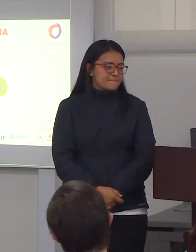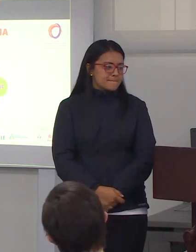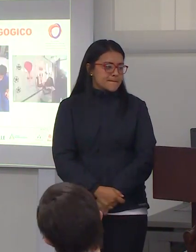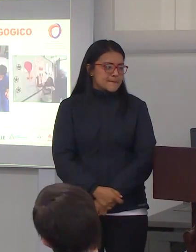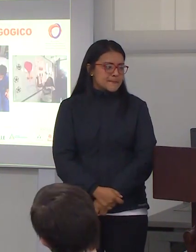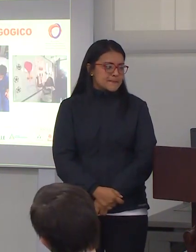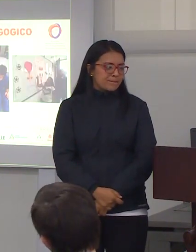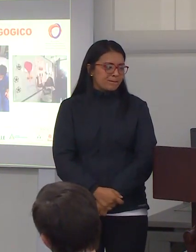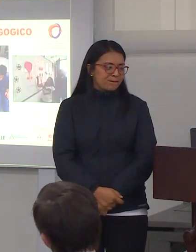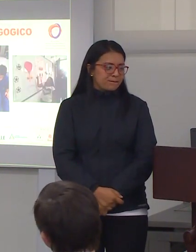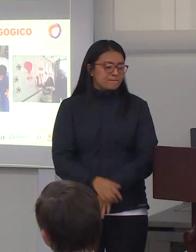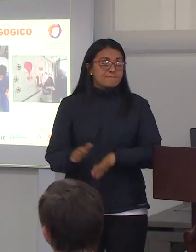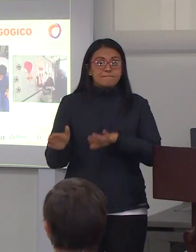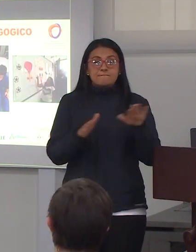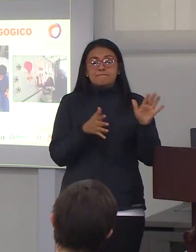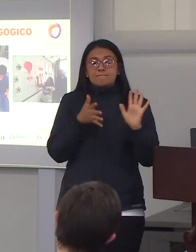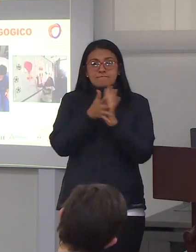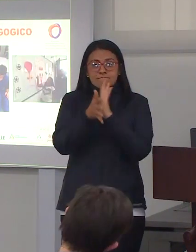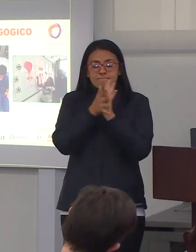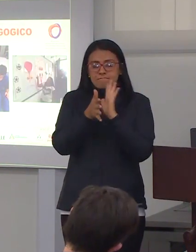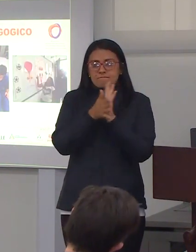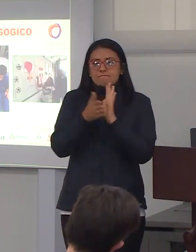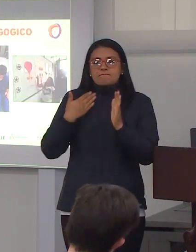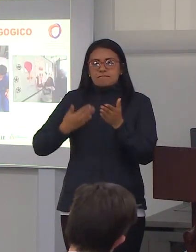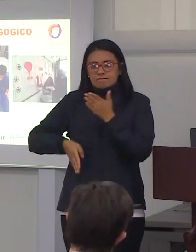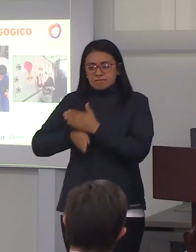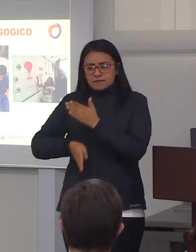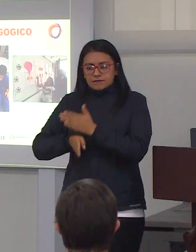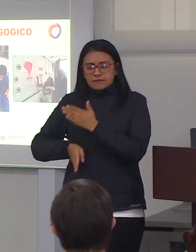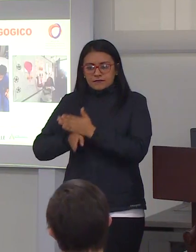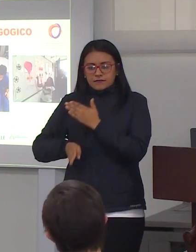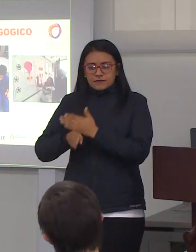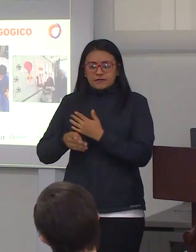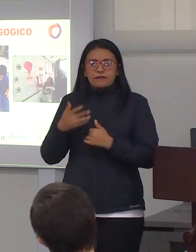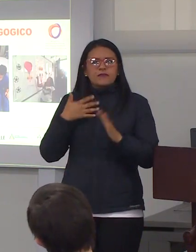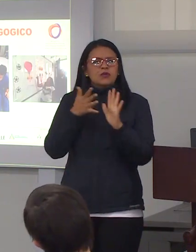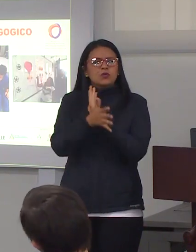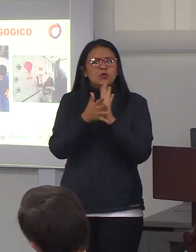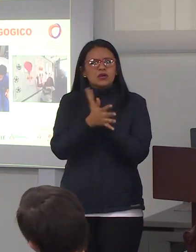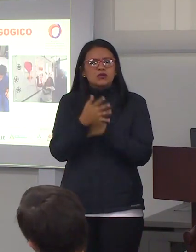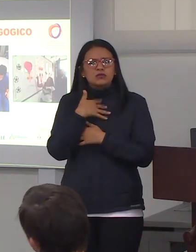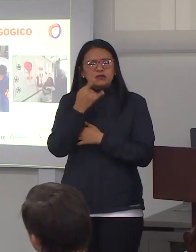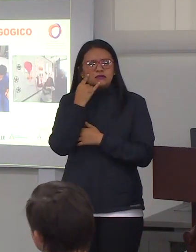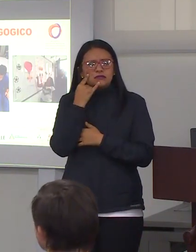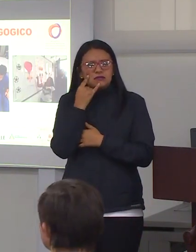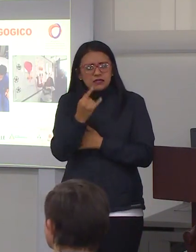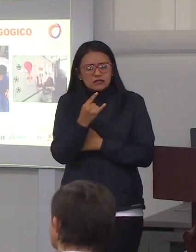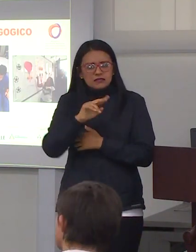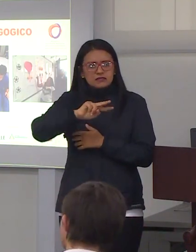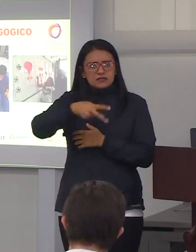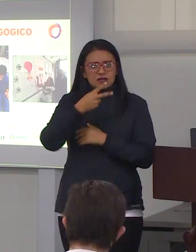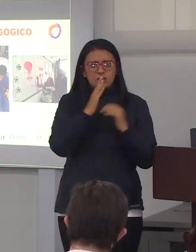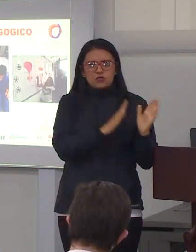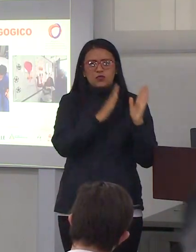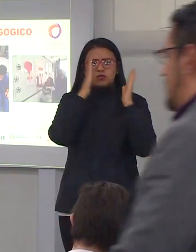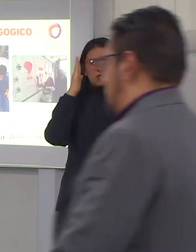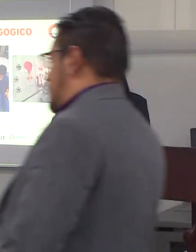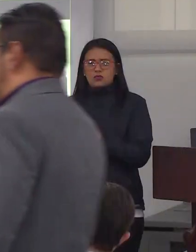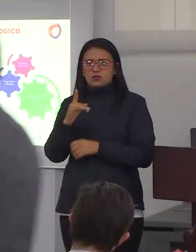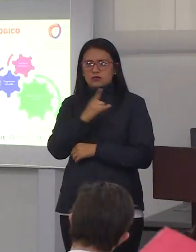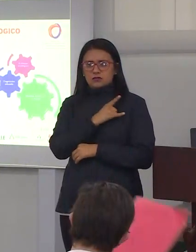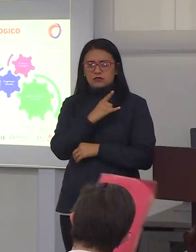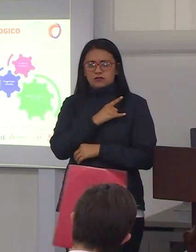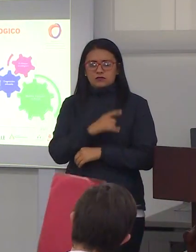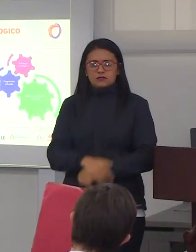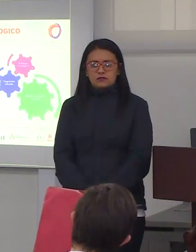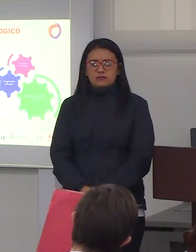Bueno, voy a contarles, voy a seguir adelante y les cuento lo interesante de esta segunda fase de la articulación con la universidad.